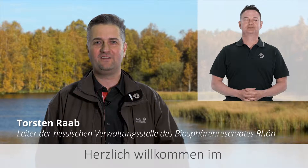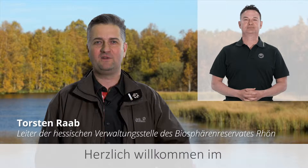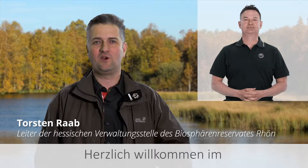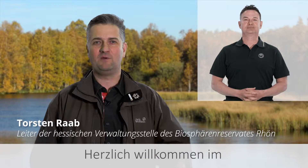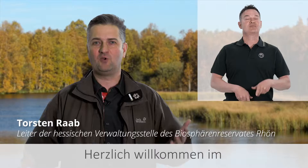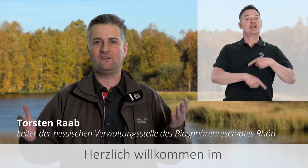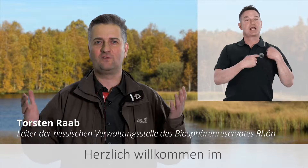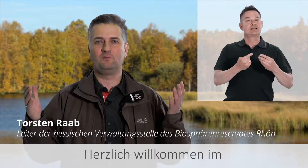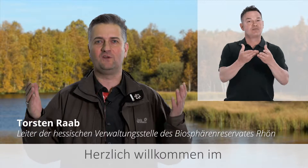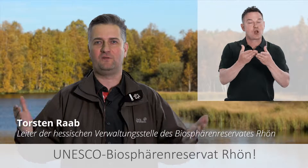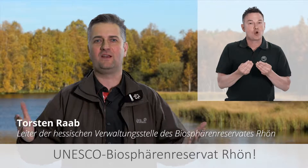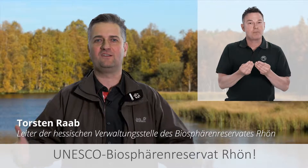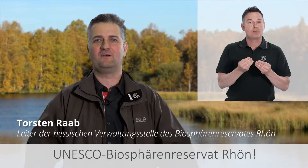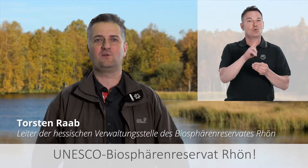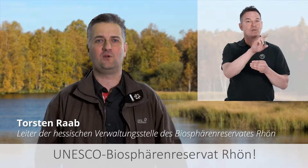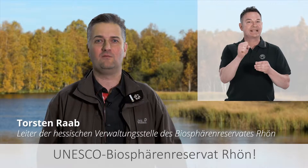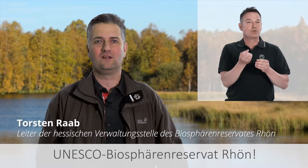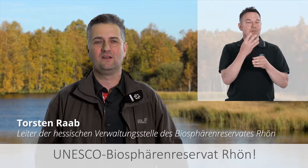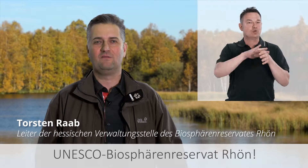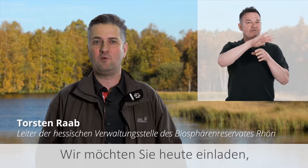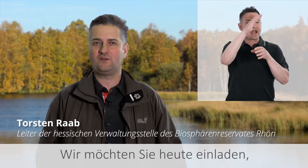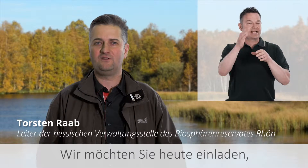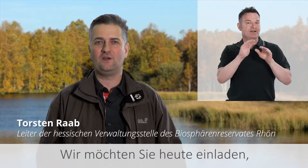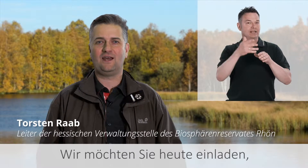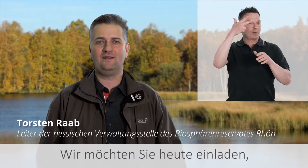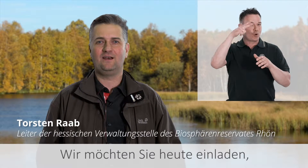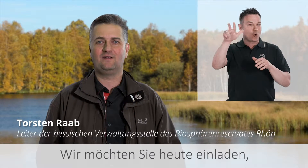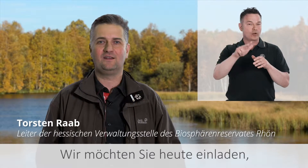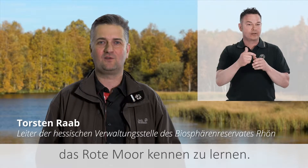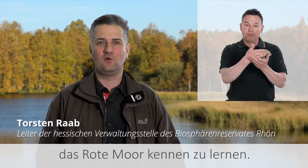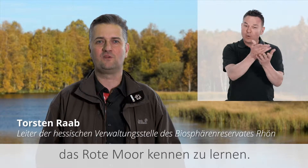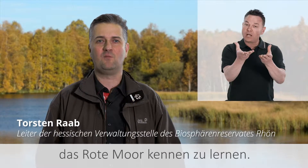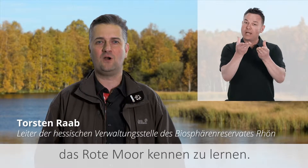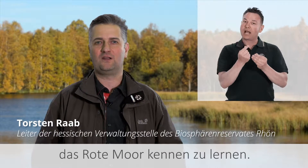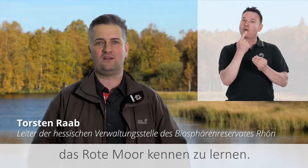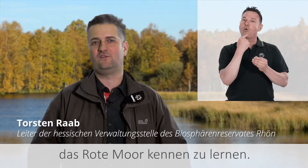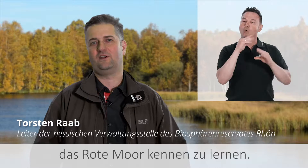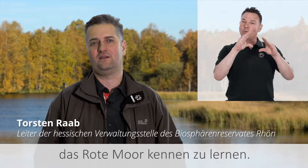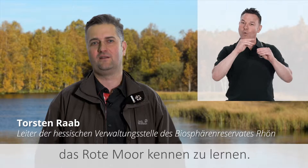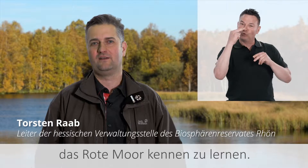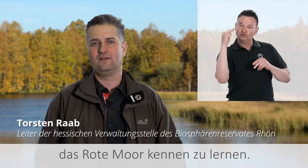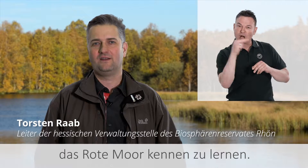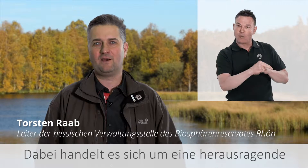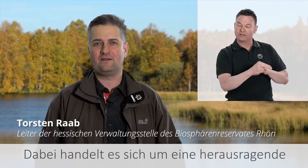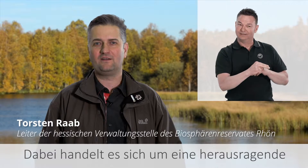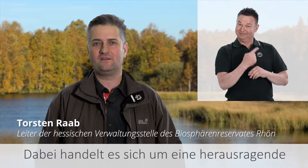Herzlich willkommen im UNESCO Biosphärenreservat Rhön. Wir möchten Sie heute einladen, das Rote Moor kennenzulernen. Dabei handelt es sich um